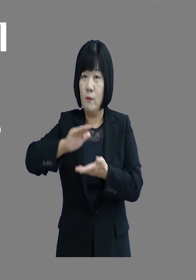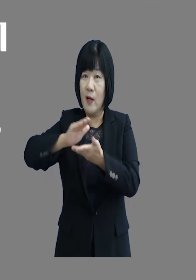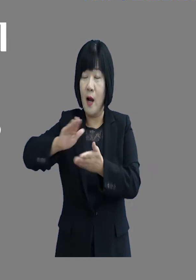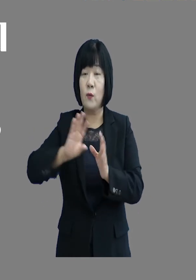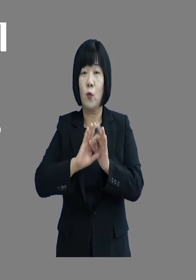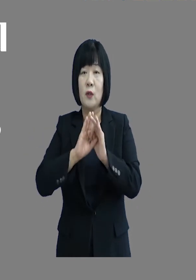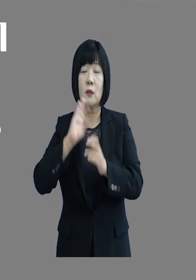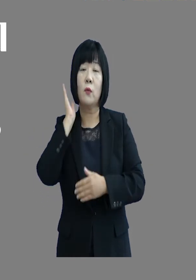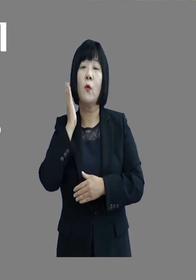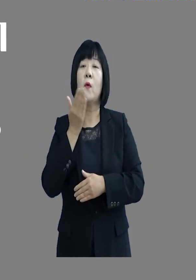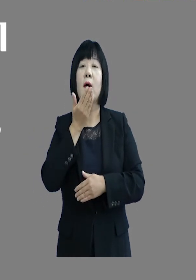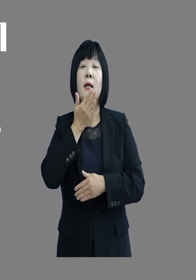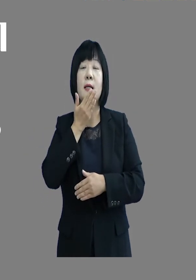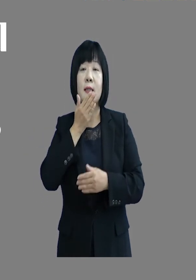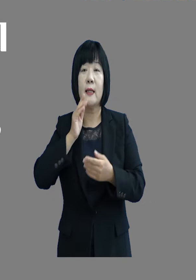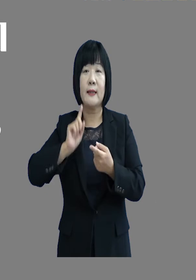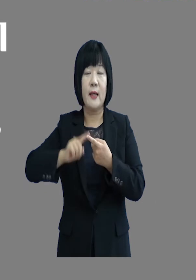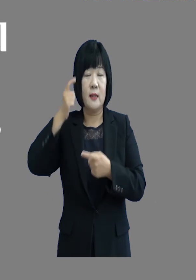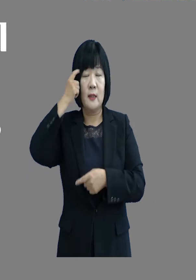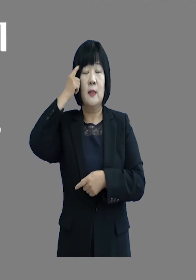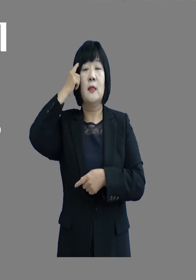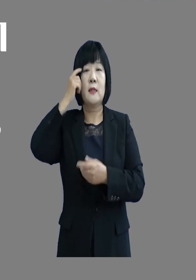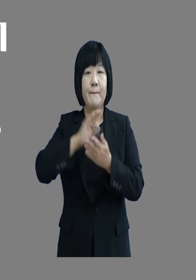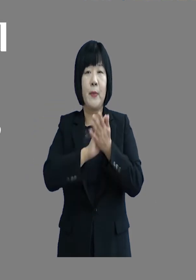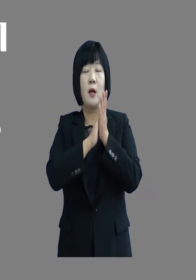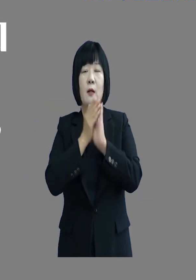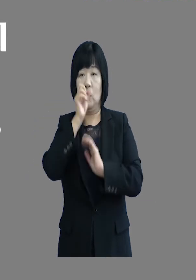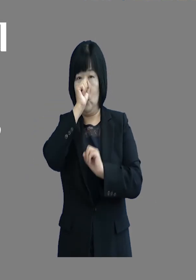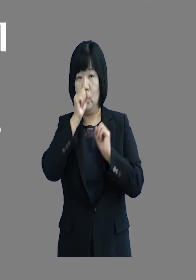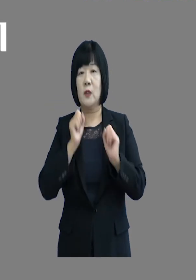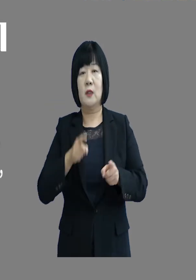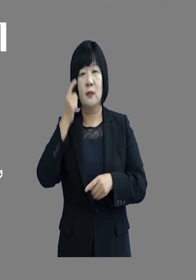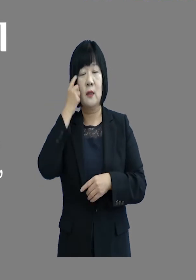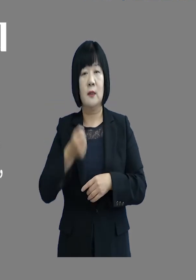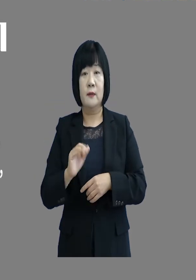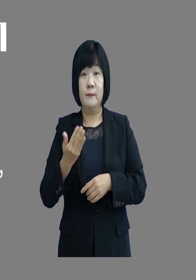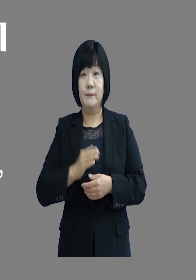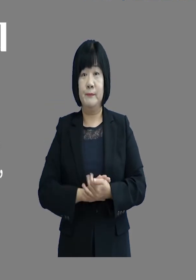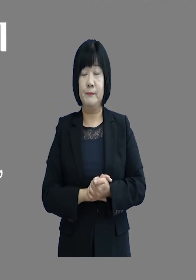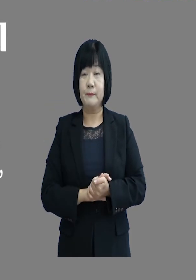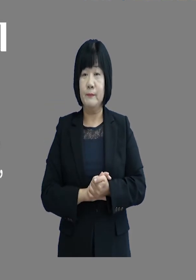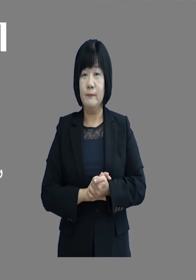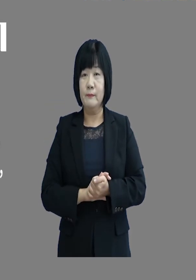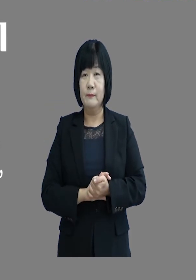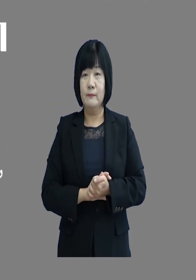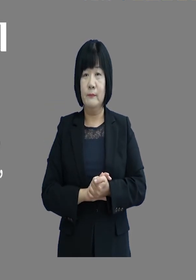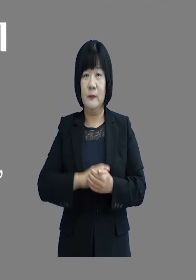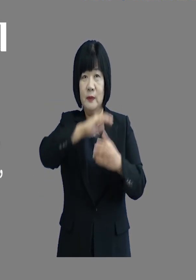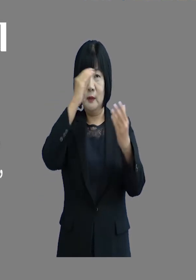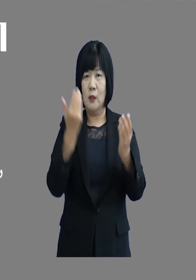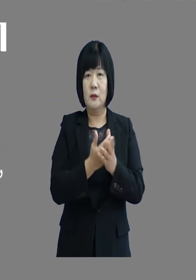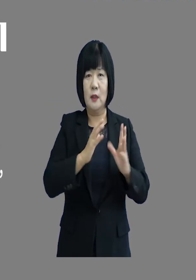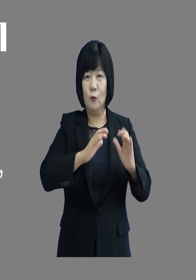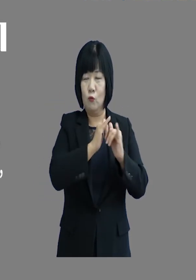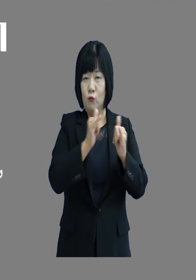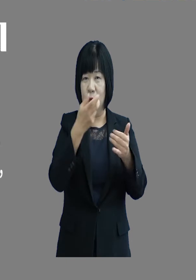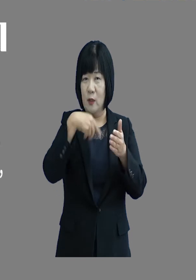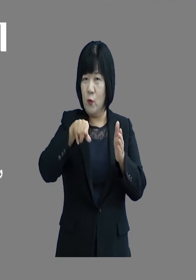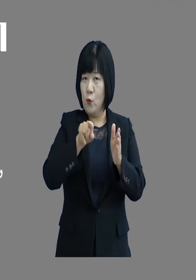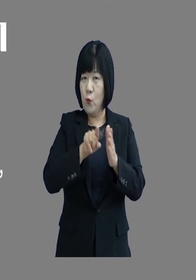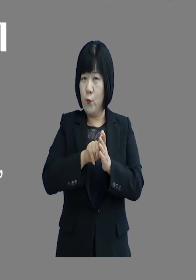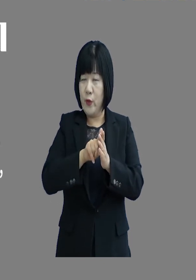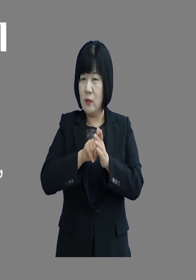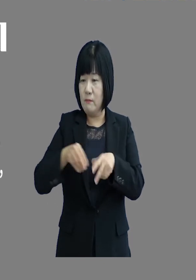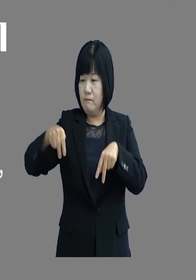장애인들에 대한 인식이 변화될 수 있는 좋은 기회라고 생각이 듭니다. 전체 국민을 위해서 이렇게 나오는 거는